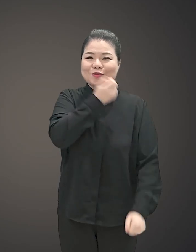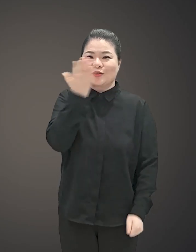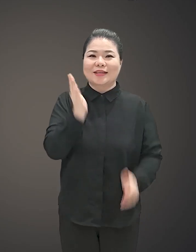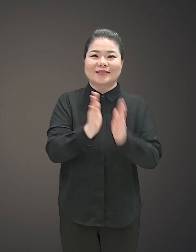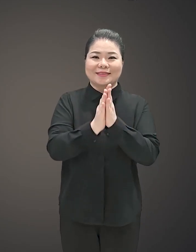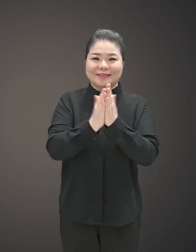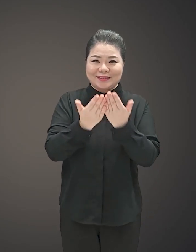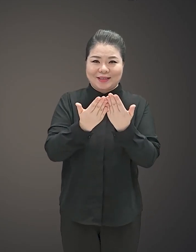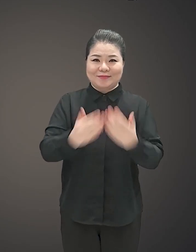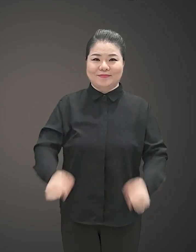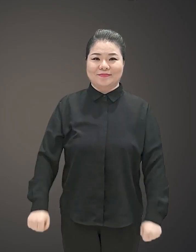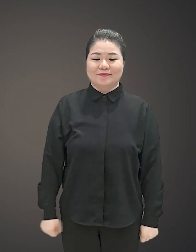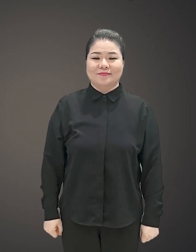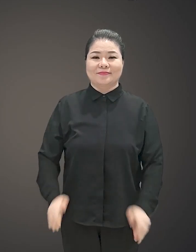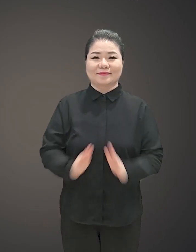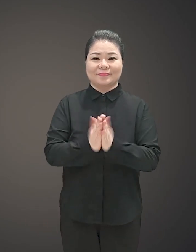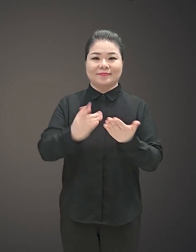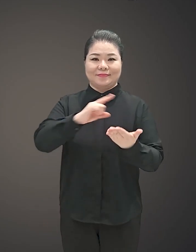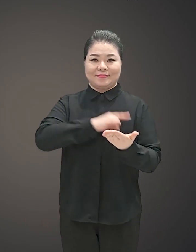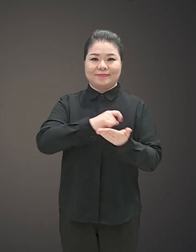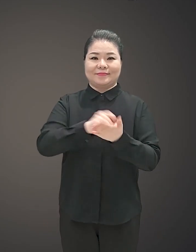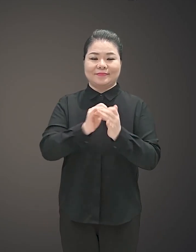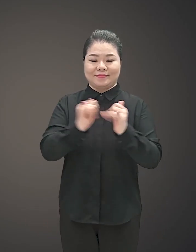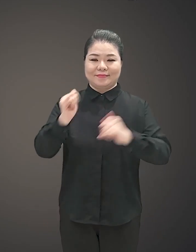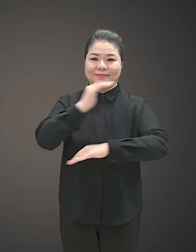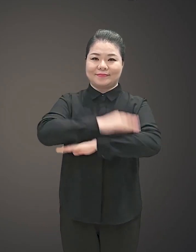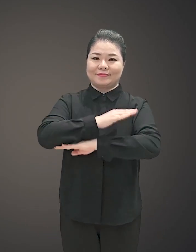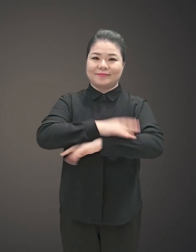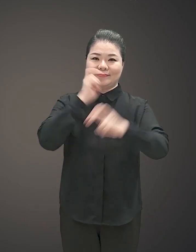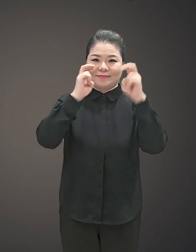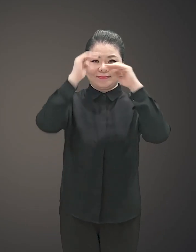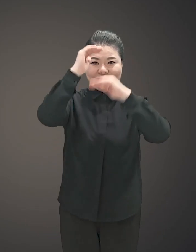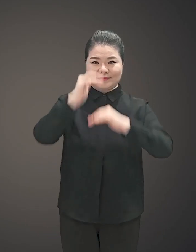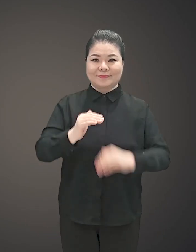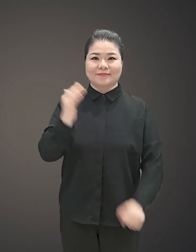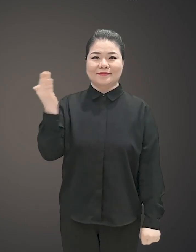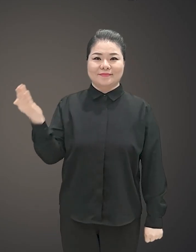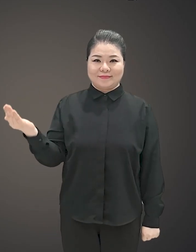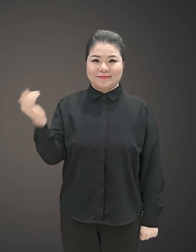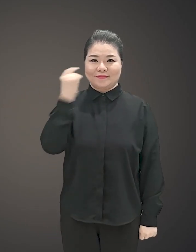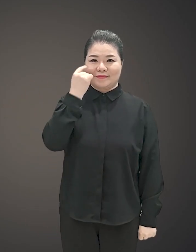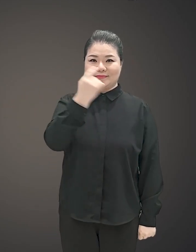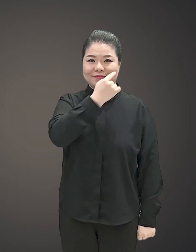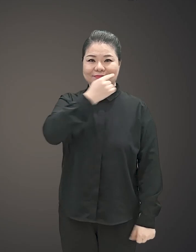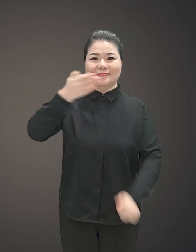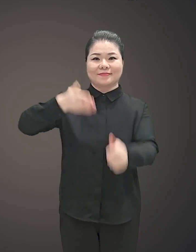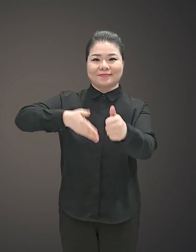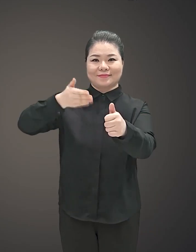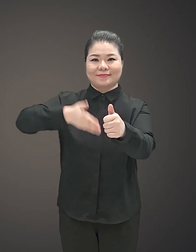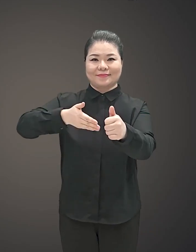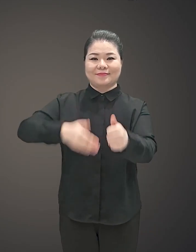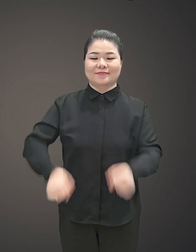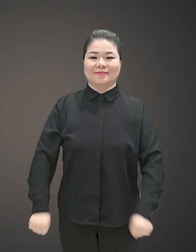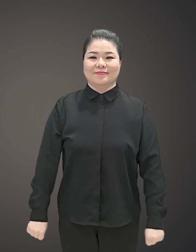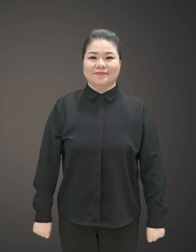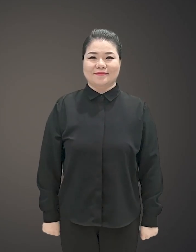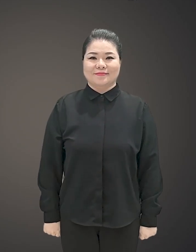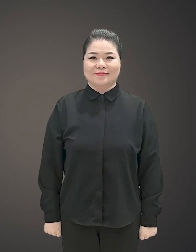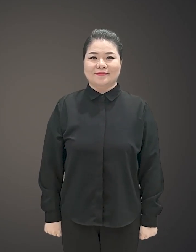도서명 나는 남자를 잠시 쉬기로 했다. 저자 나타샤 스크립처.